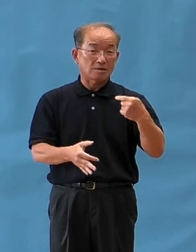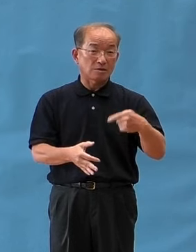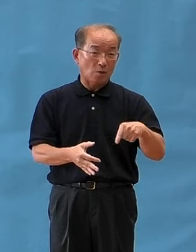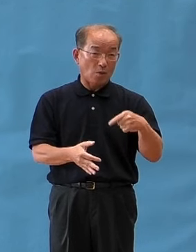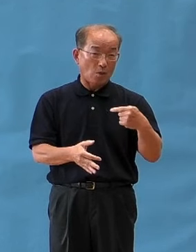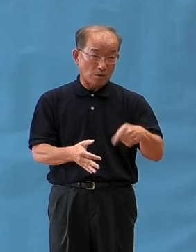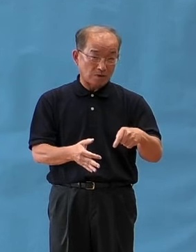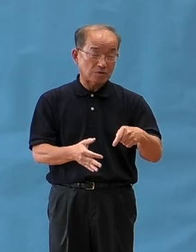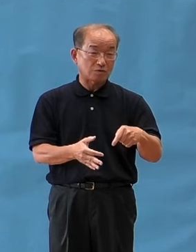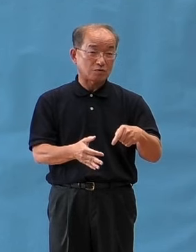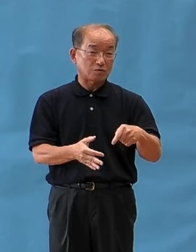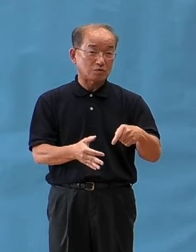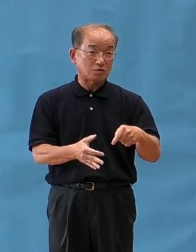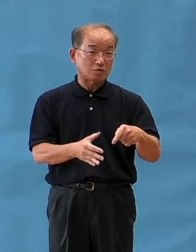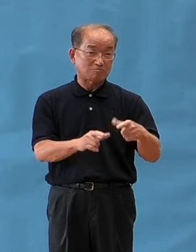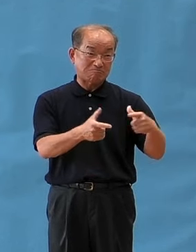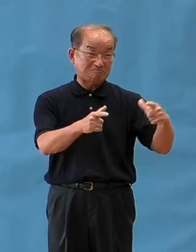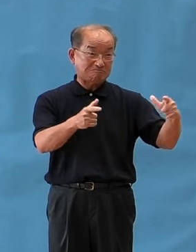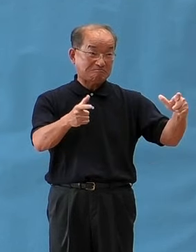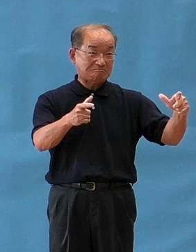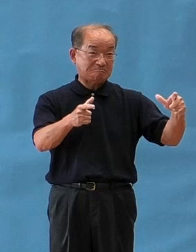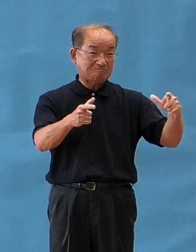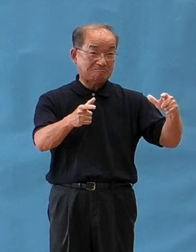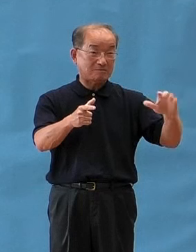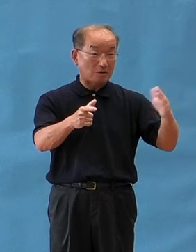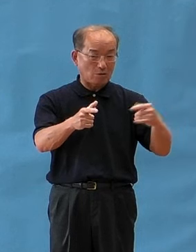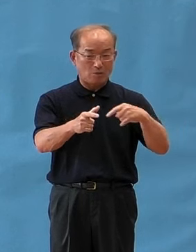て日本滅ぶだ。